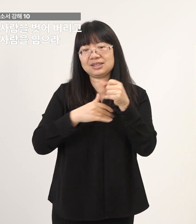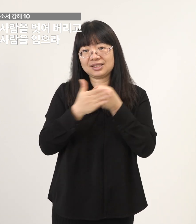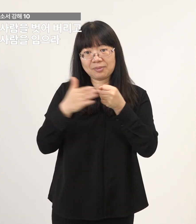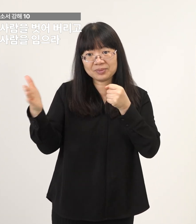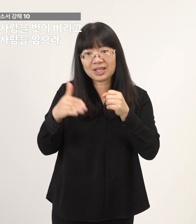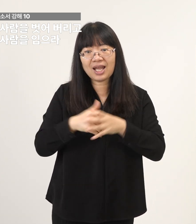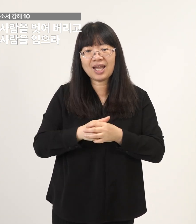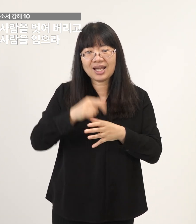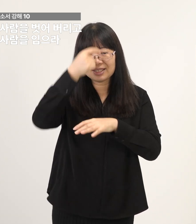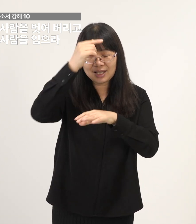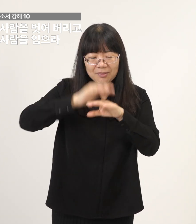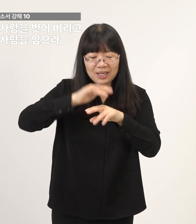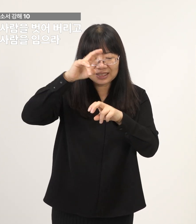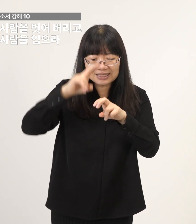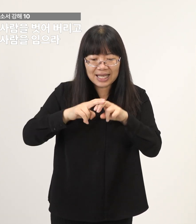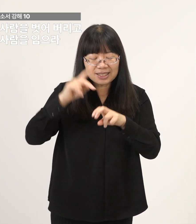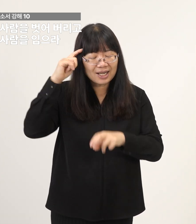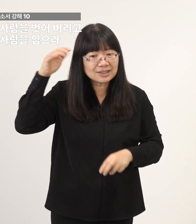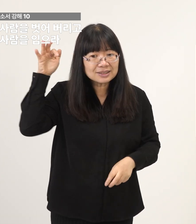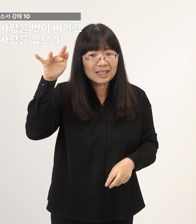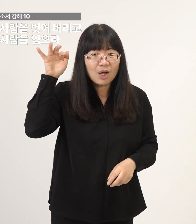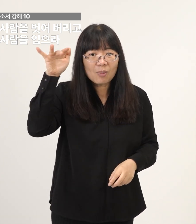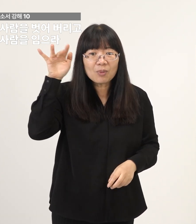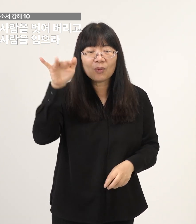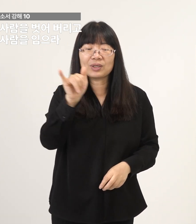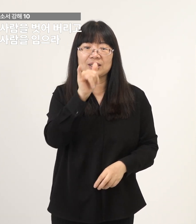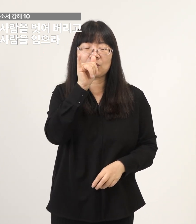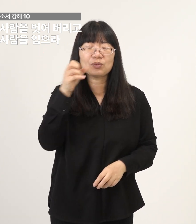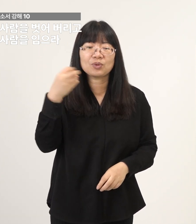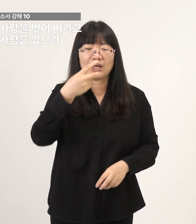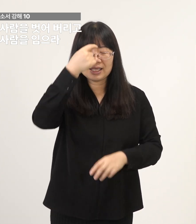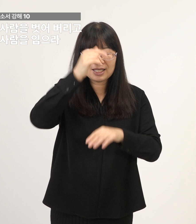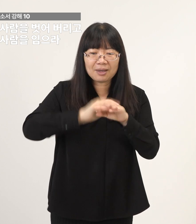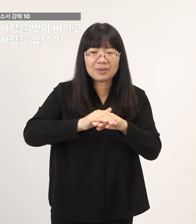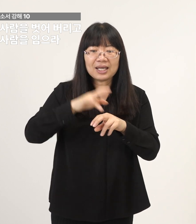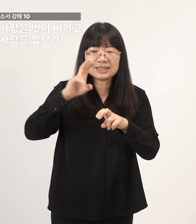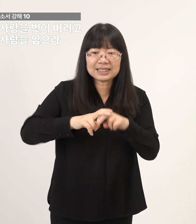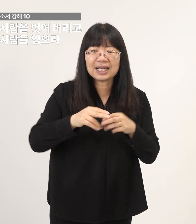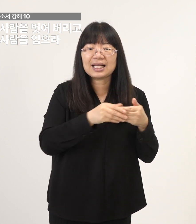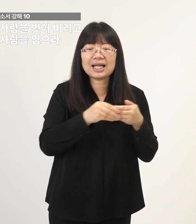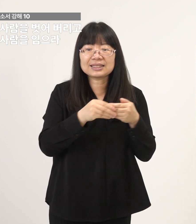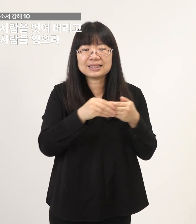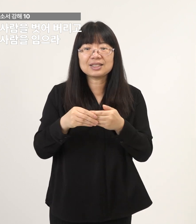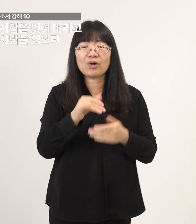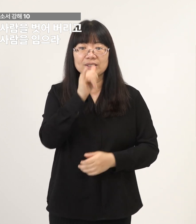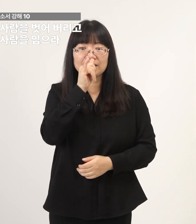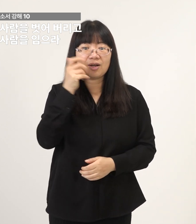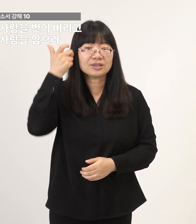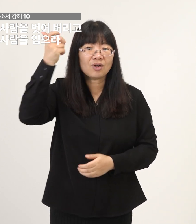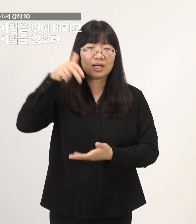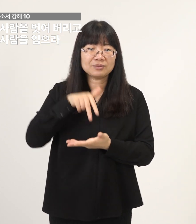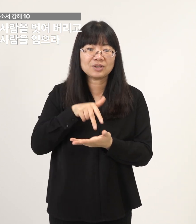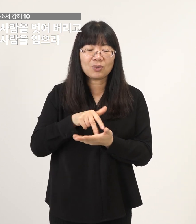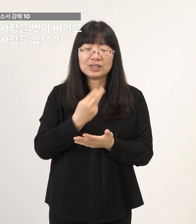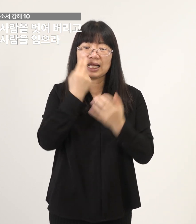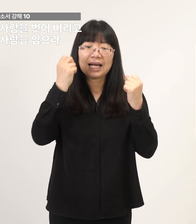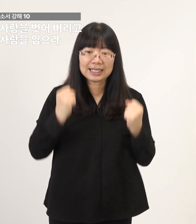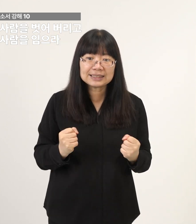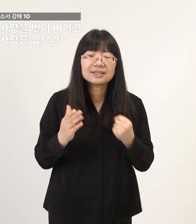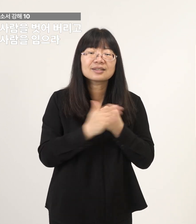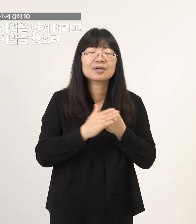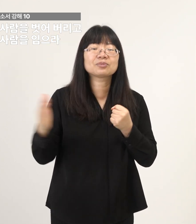때문에 예배의 자리가 사모되어지고 예배의 자리가 끌려서 나오는 거예요. 그게 영적으로 살아있기 때문에